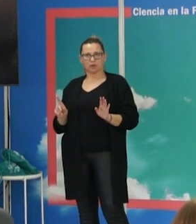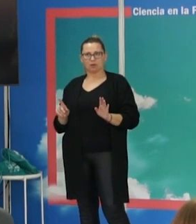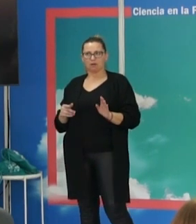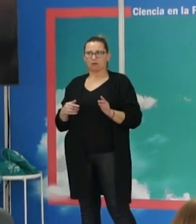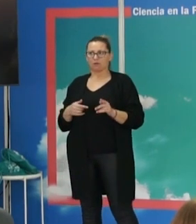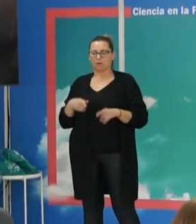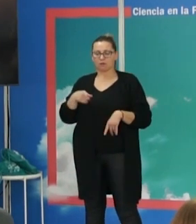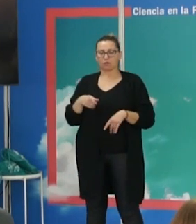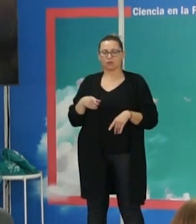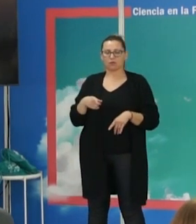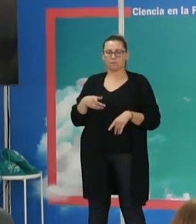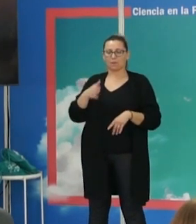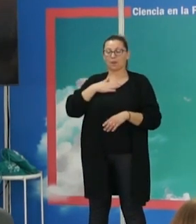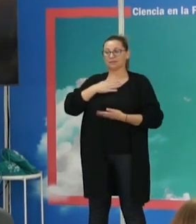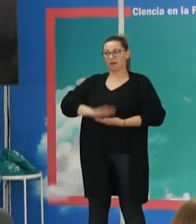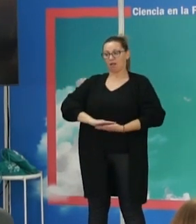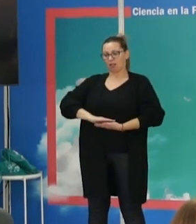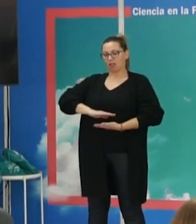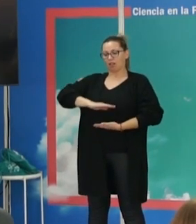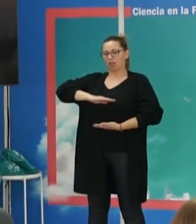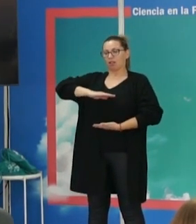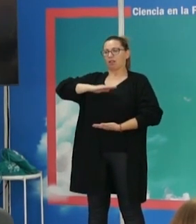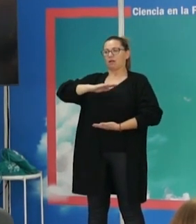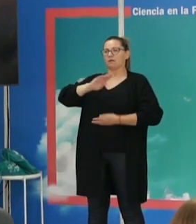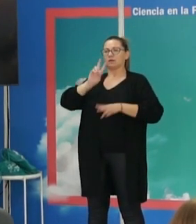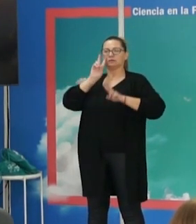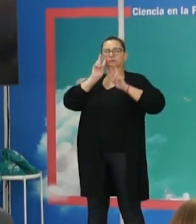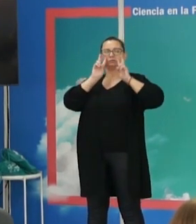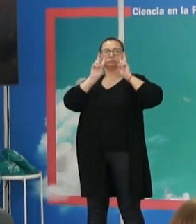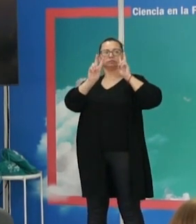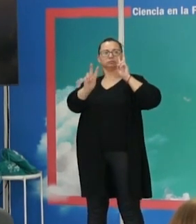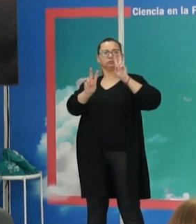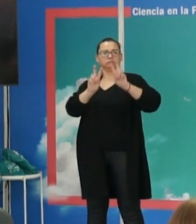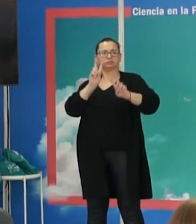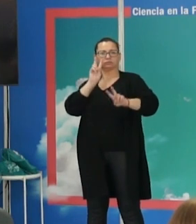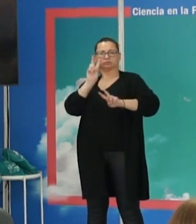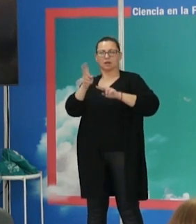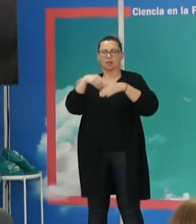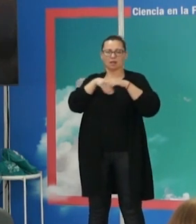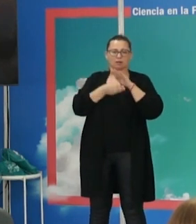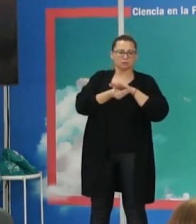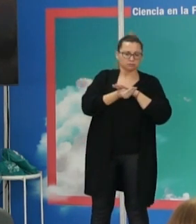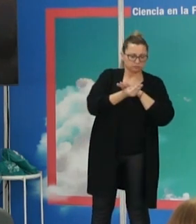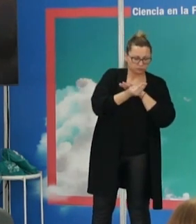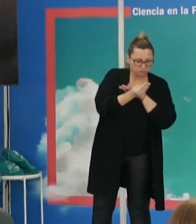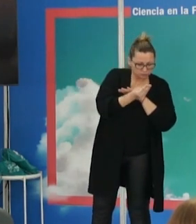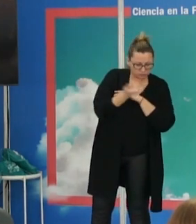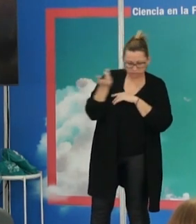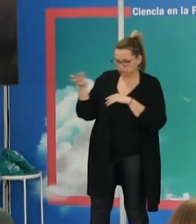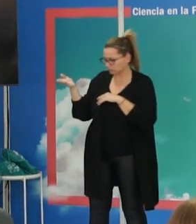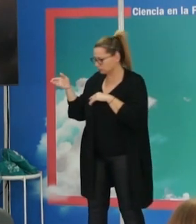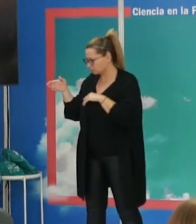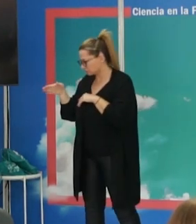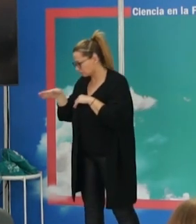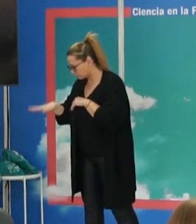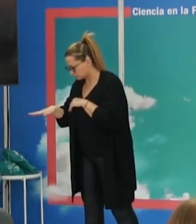medida que se incrementa nuestra capacidad para observar esos momentos del fallecimiento y el nacimiento, nos damos cada vez más cuenta de que